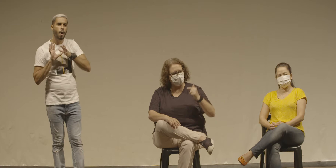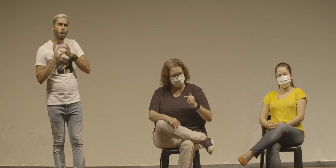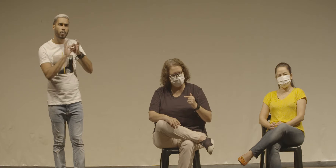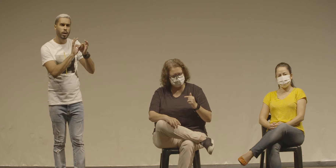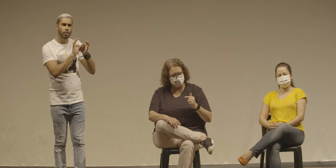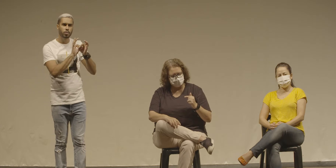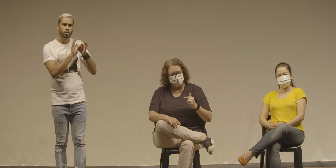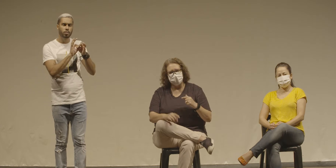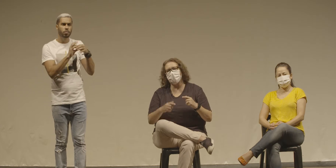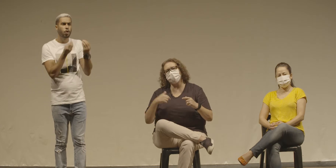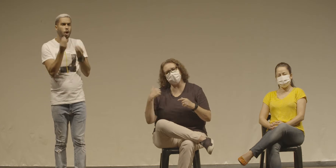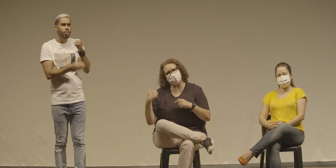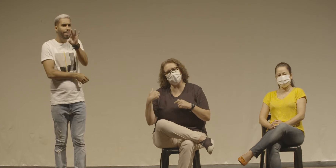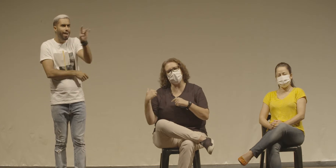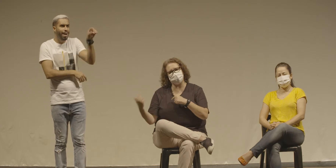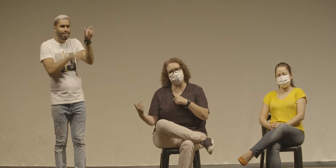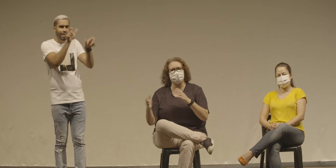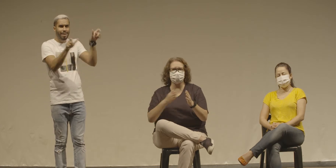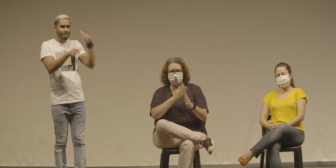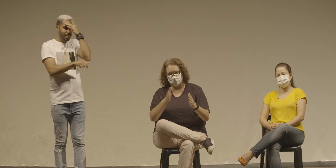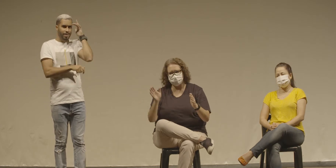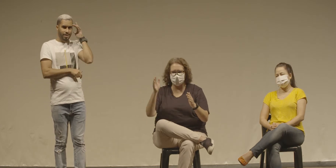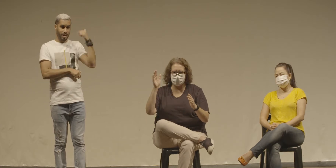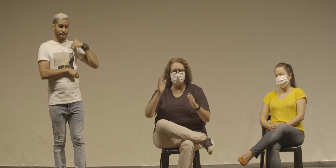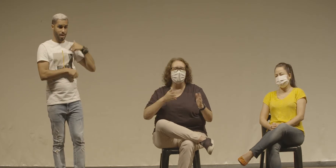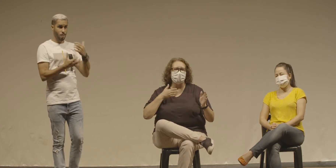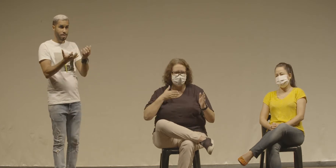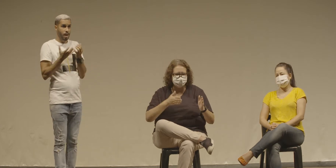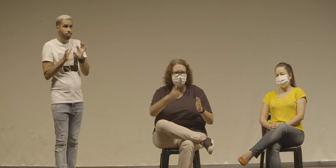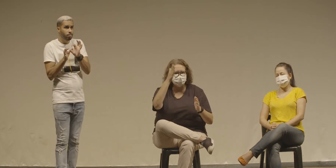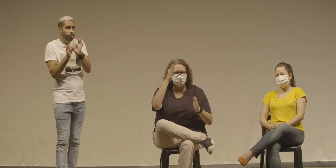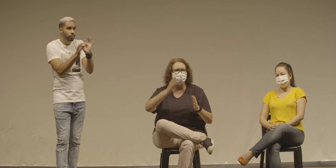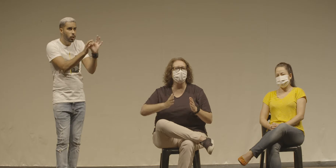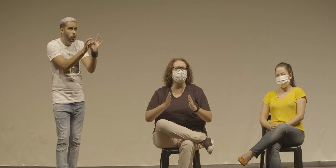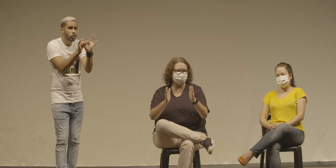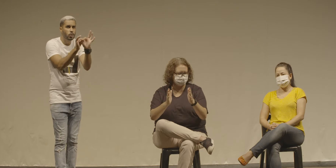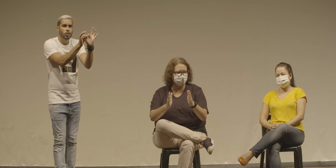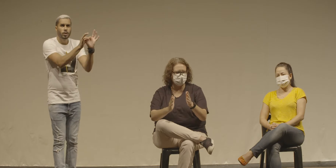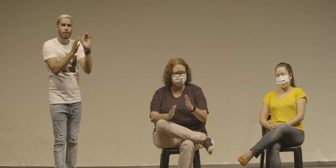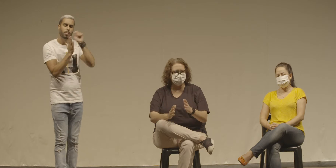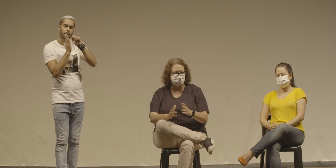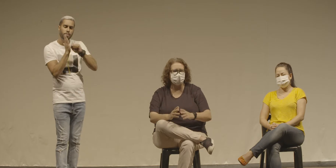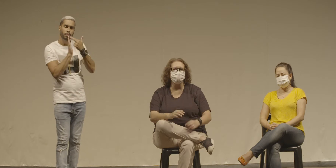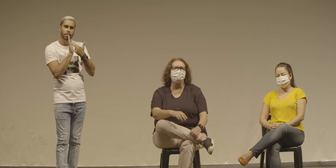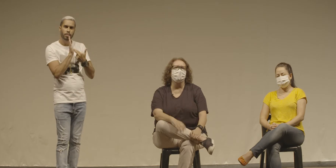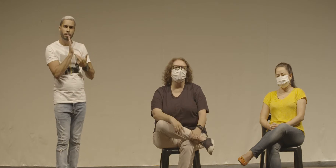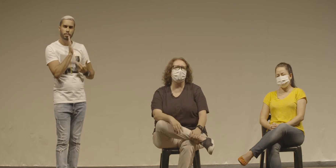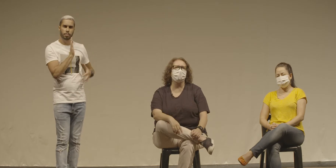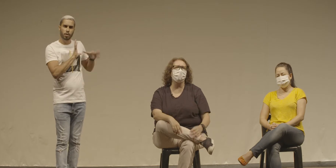vão narrar aquela história. E como você, enquanto roteirista, quer amarrar e fazer esse caminho para ser seguido,